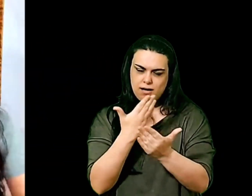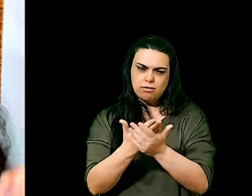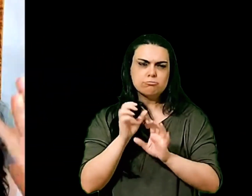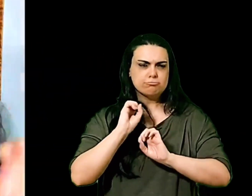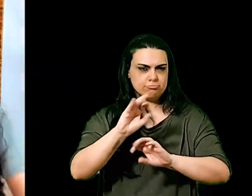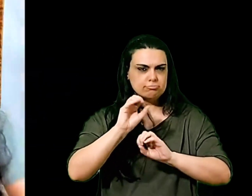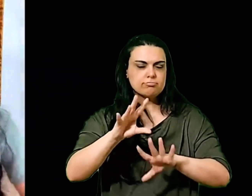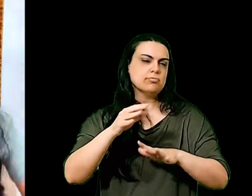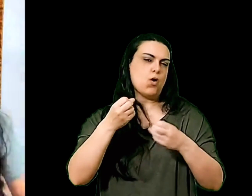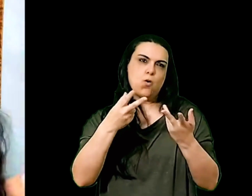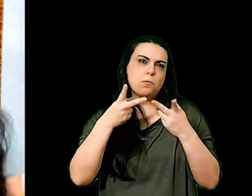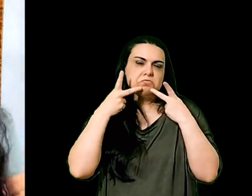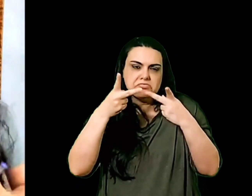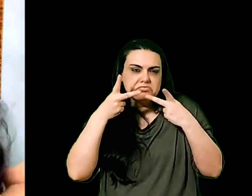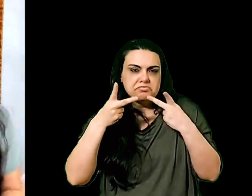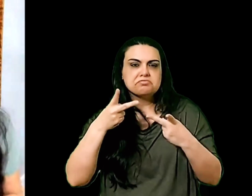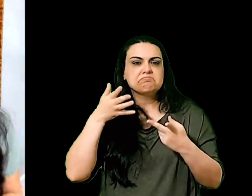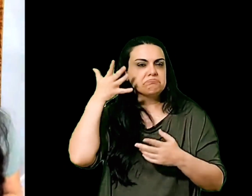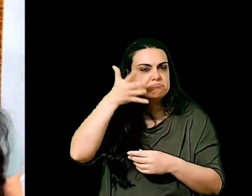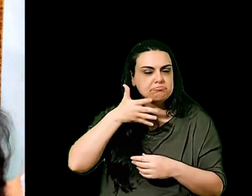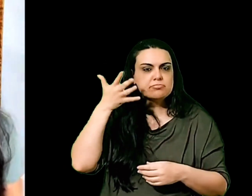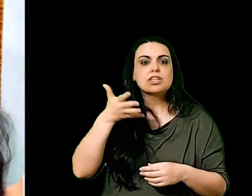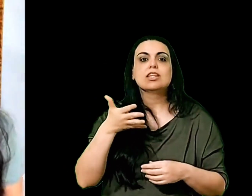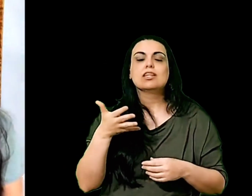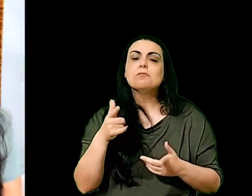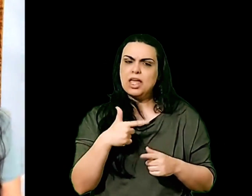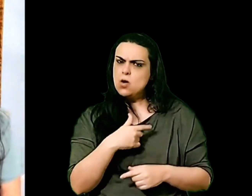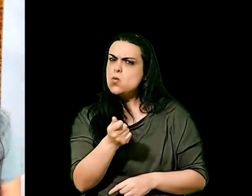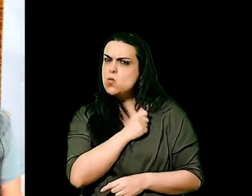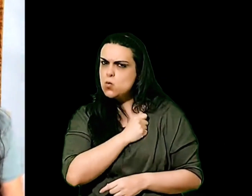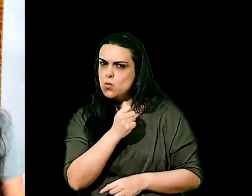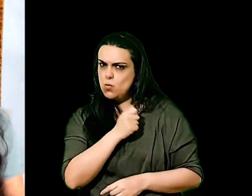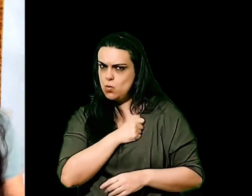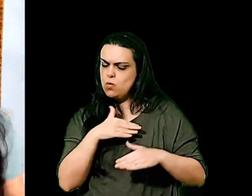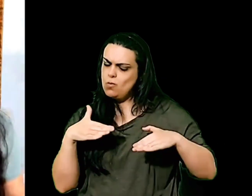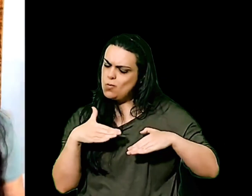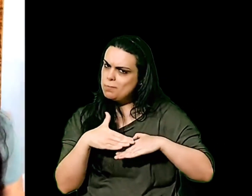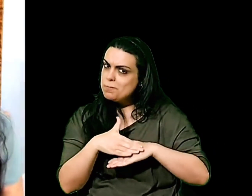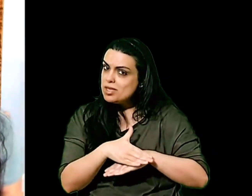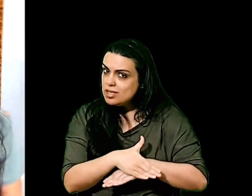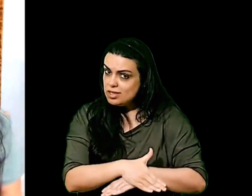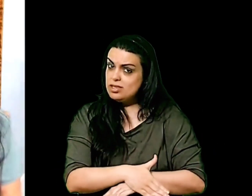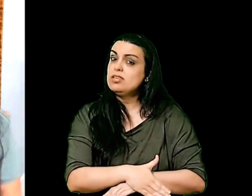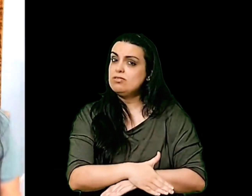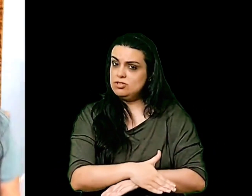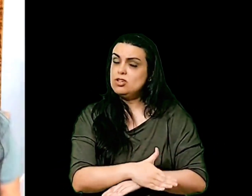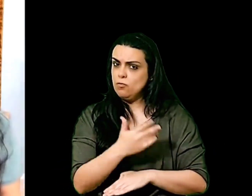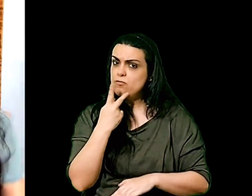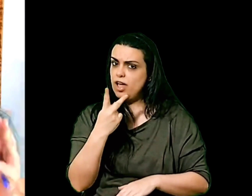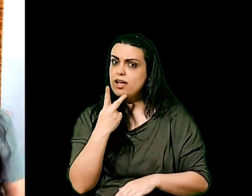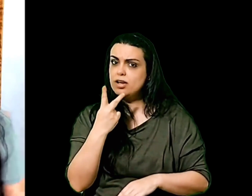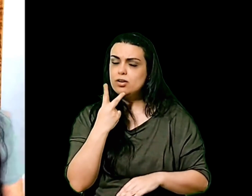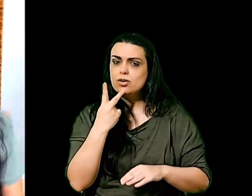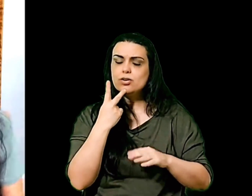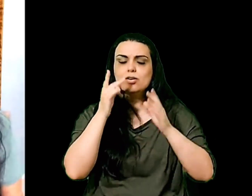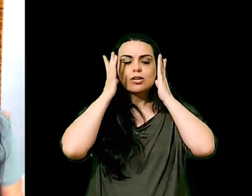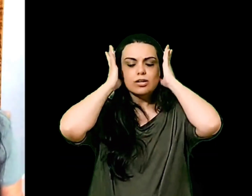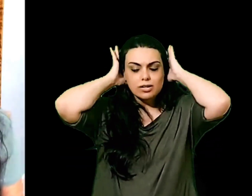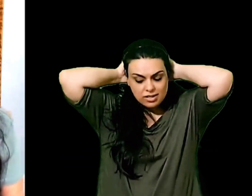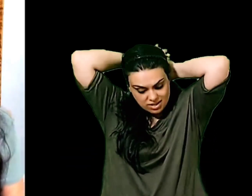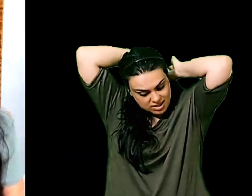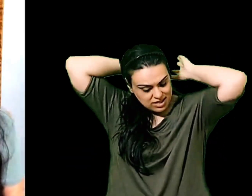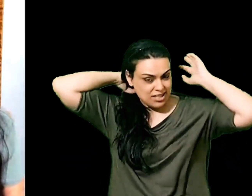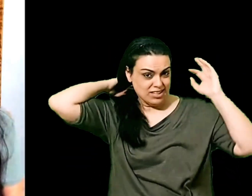uma mensagem, uma aula, né? Nessa perspectiva, né? Com humildade eu falo isso, tá, gente? Pela misericórdia do Senhor eu falo